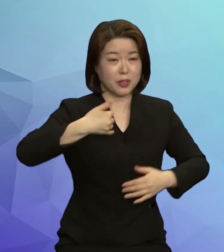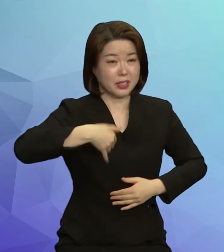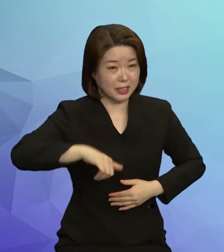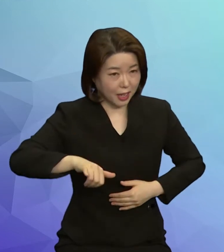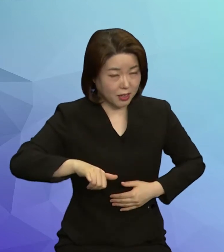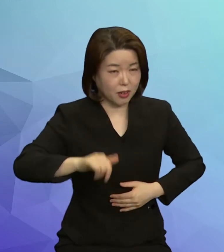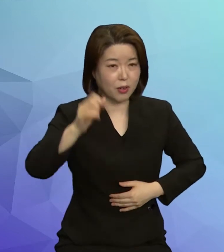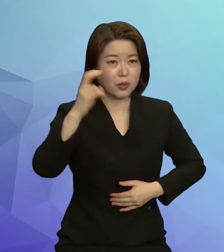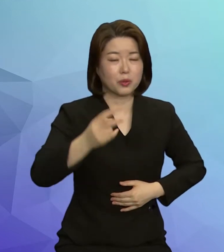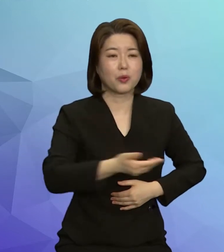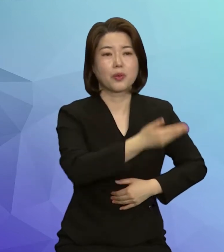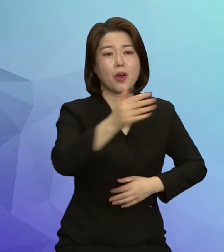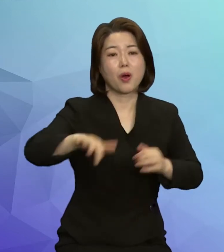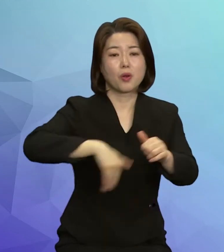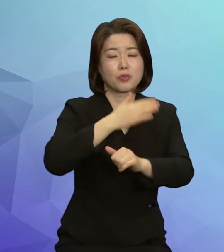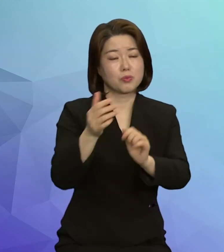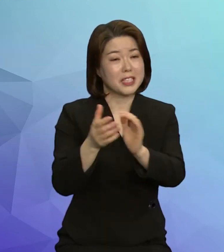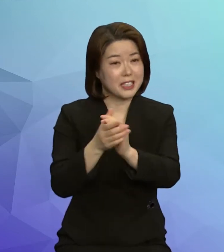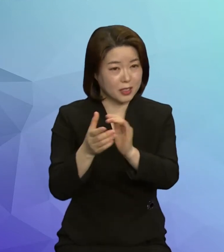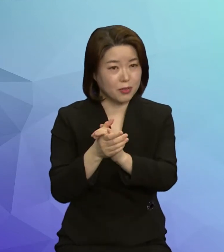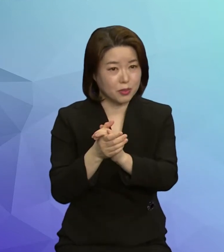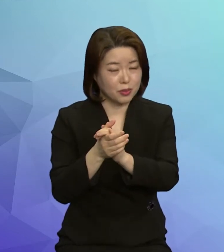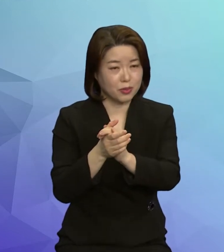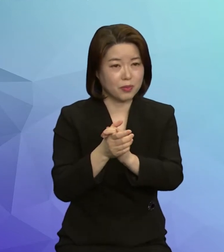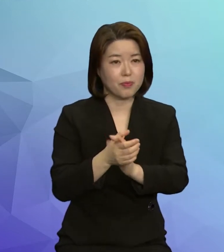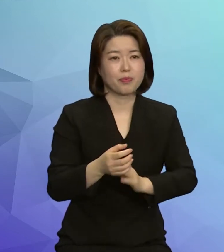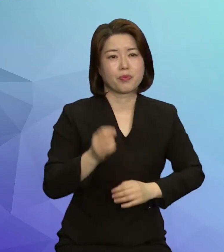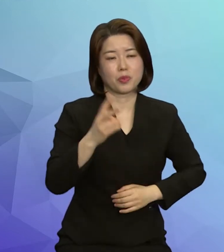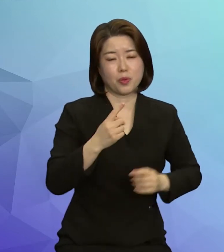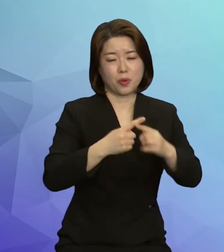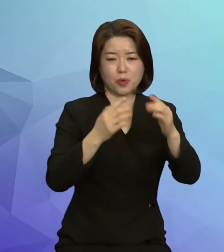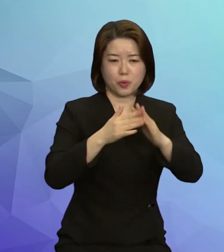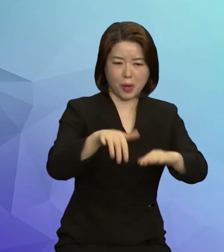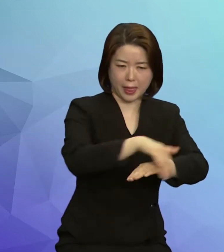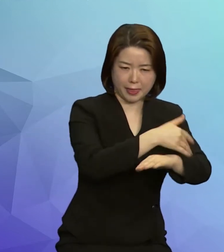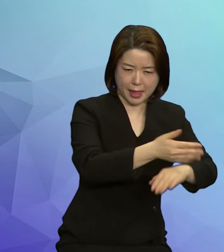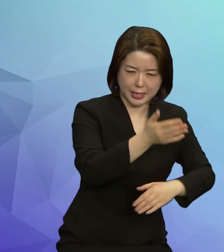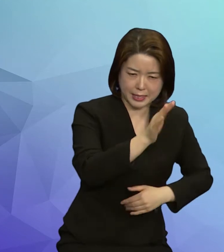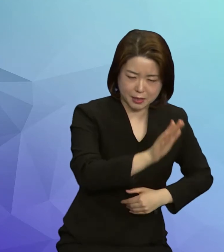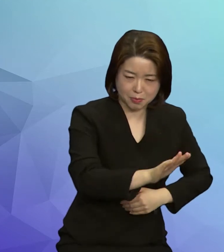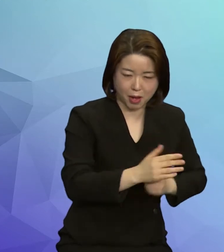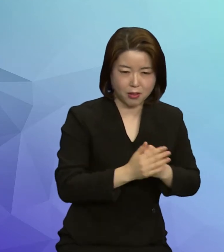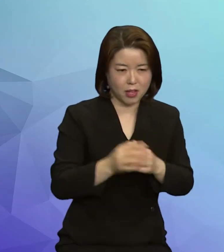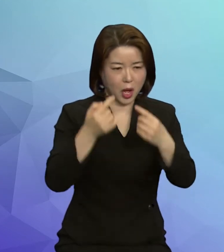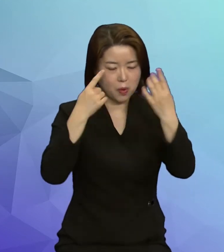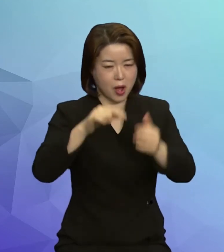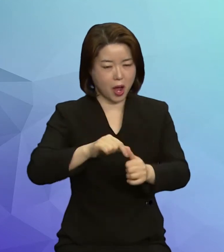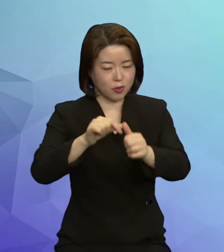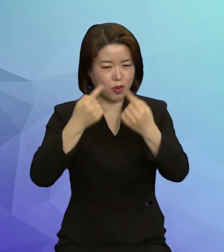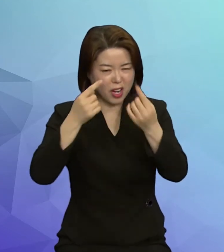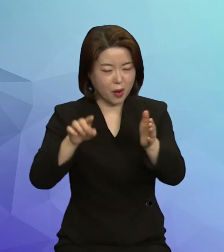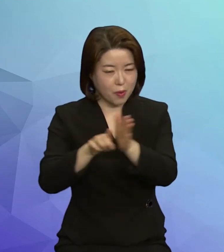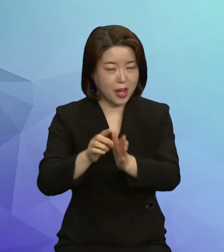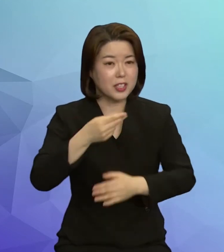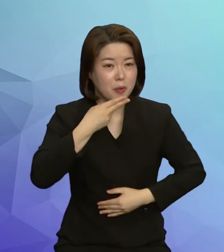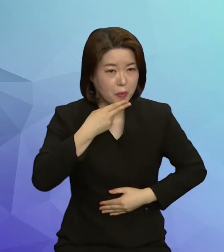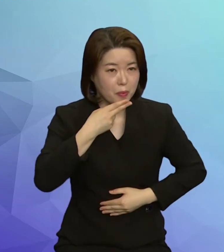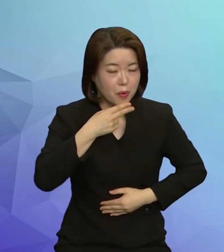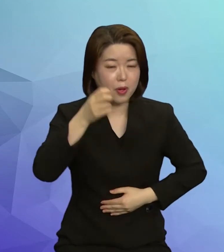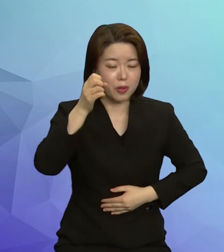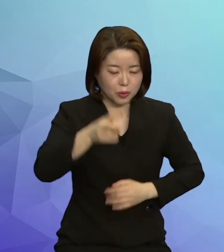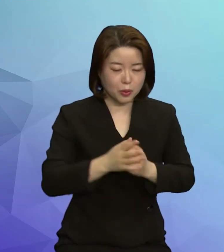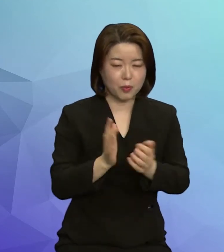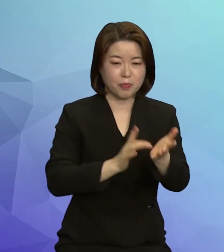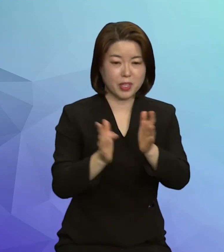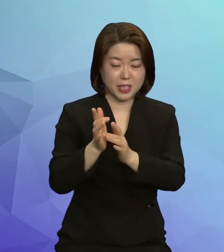자녀 중에 또는 여러분 주변에 있는 친구들 중에 교회는 다니기는 해도 명확한 구원의 확신이